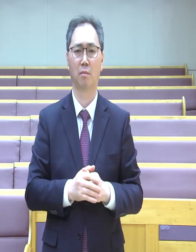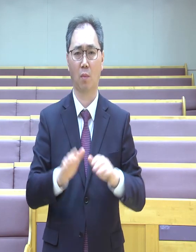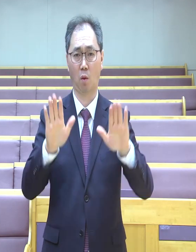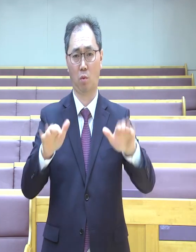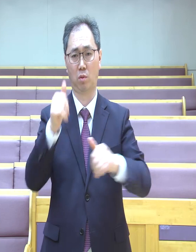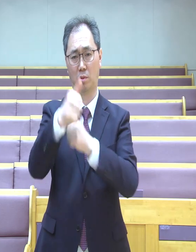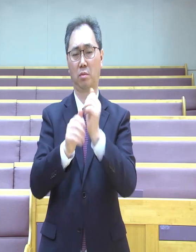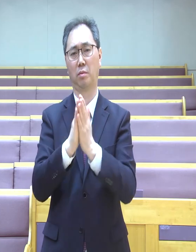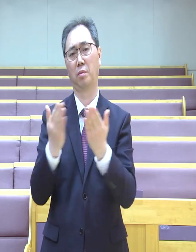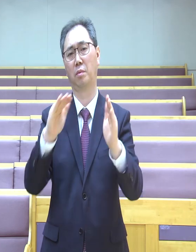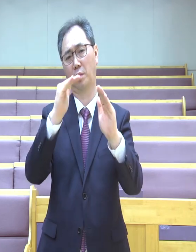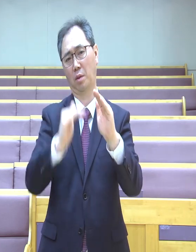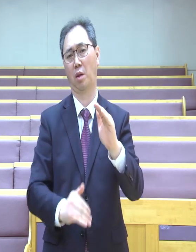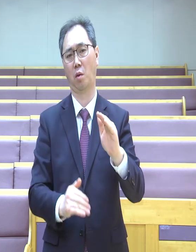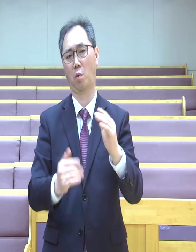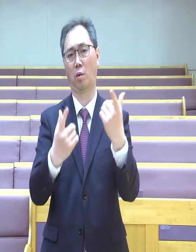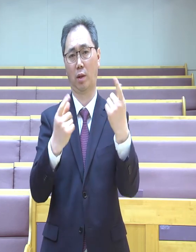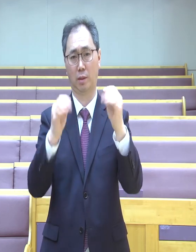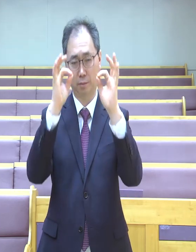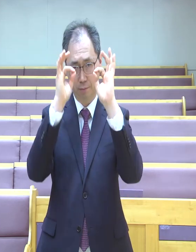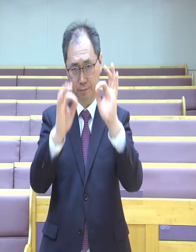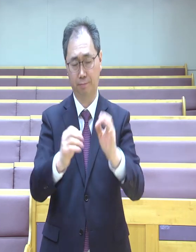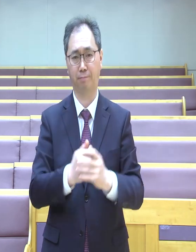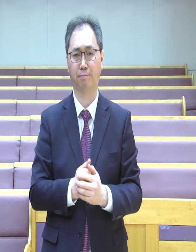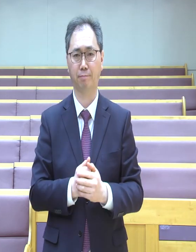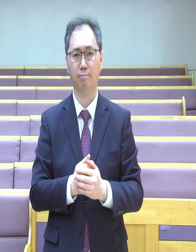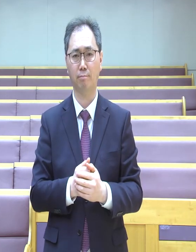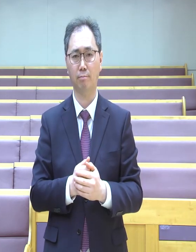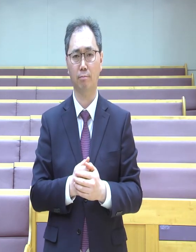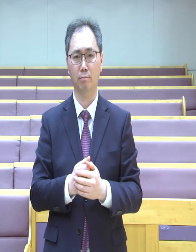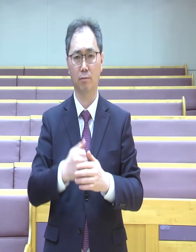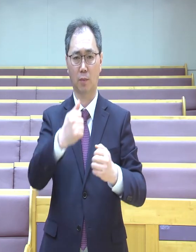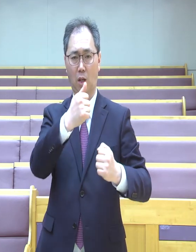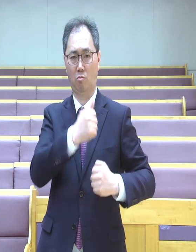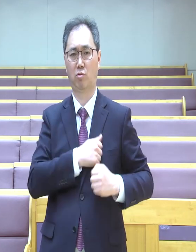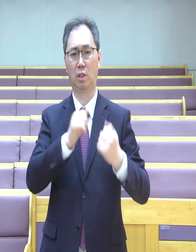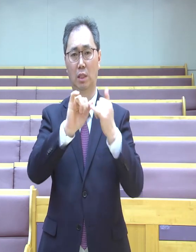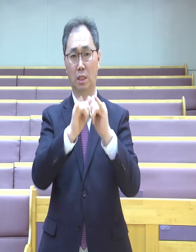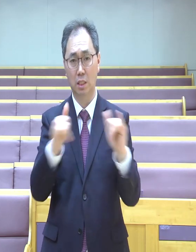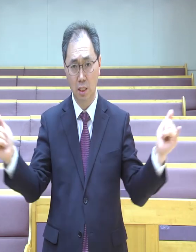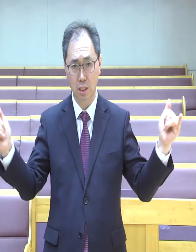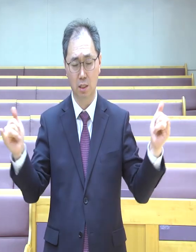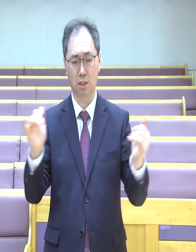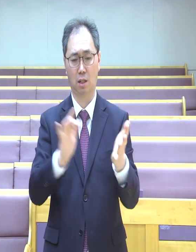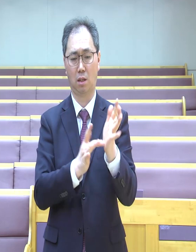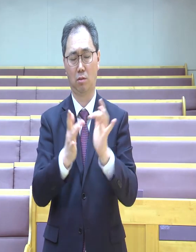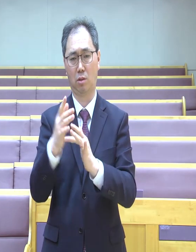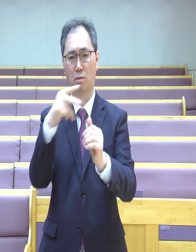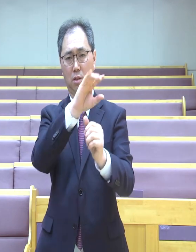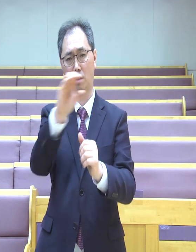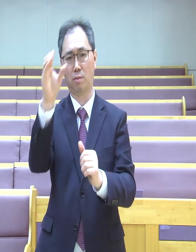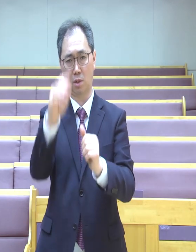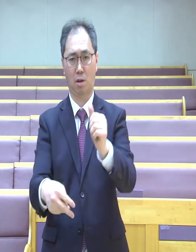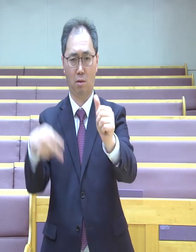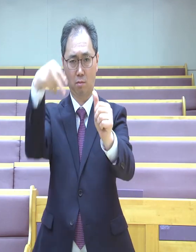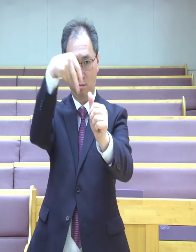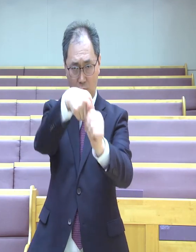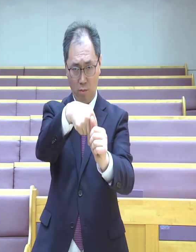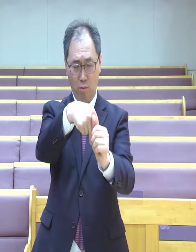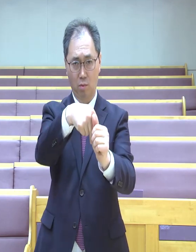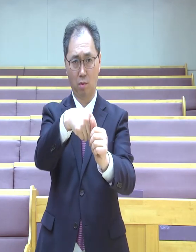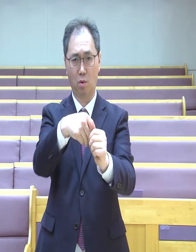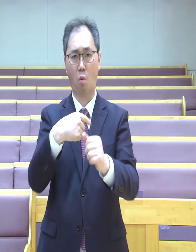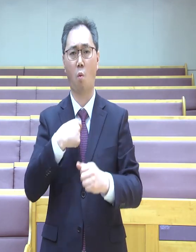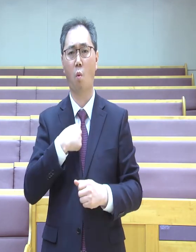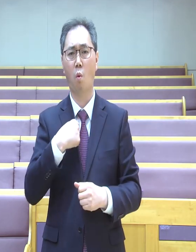19장 23절, 24절 함께 읽겠습니다. 시작. 군인들이 예수를 십자가에 못 박고 그의